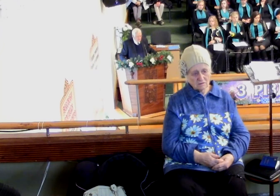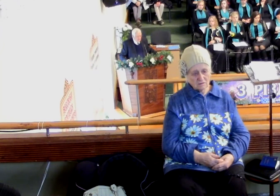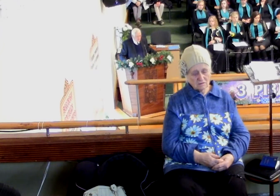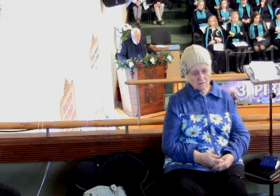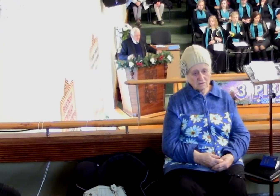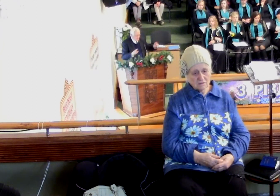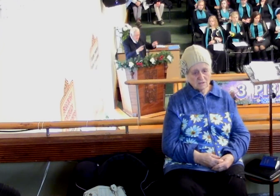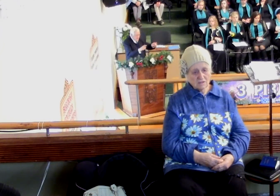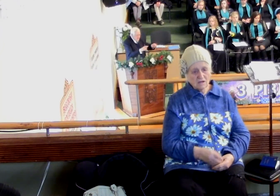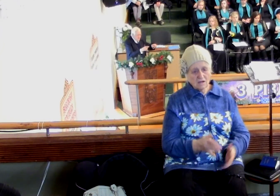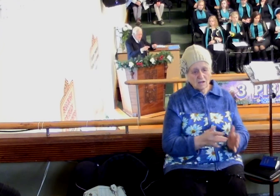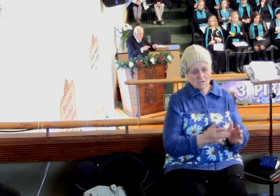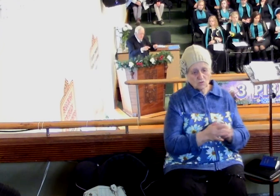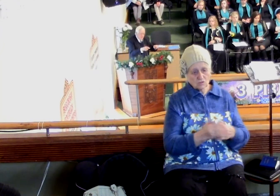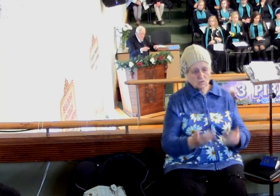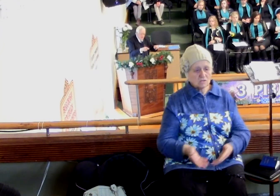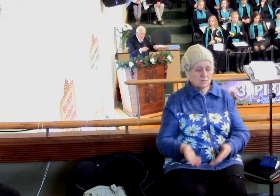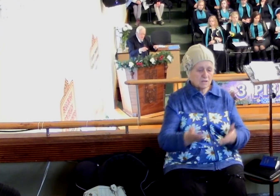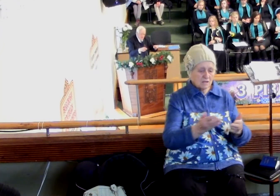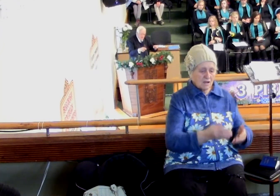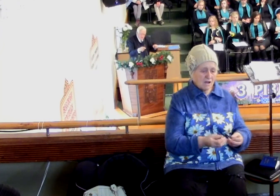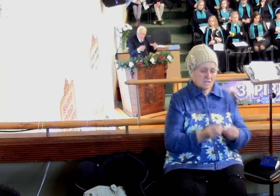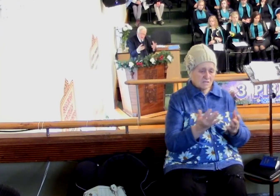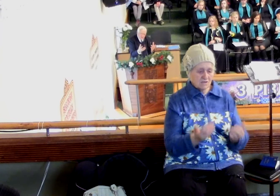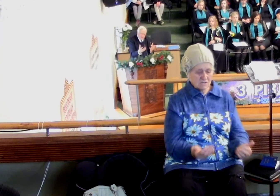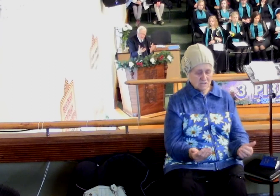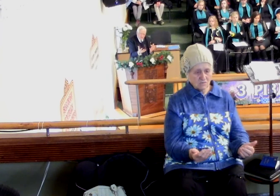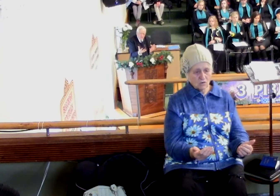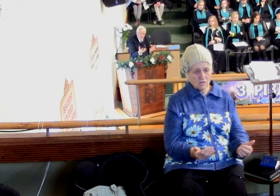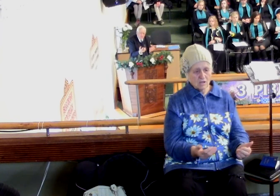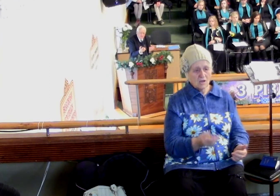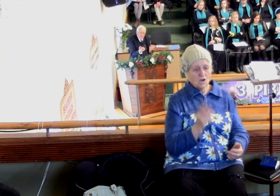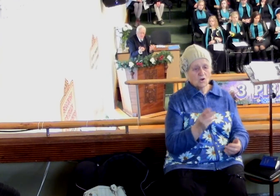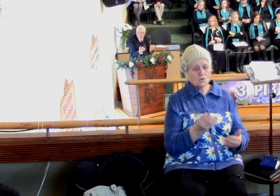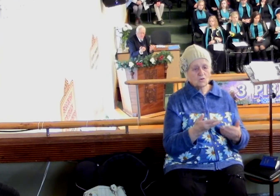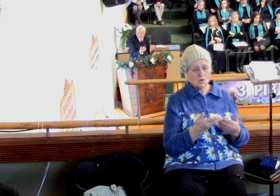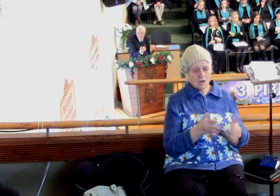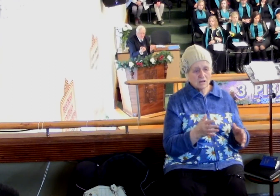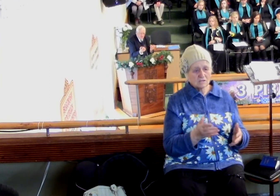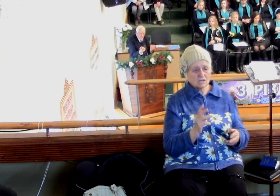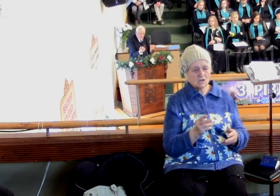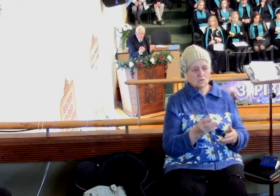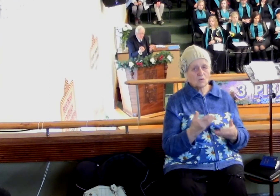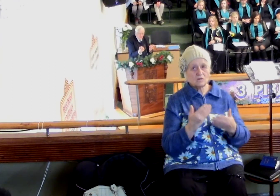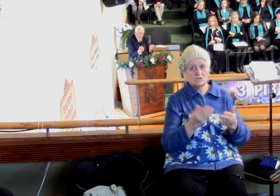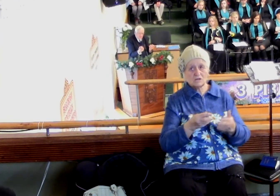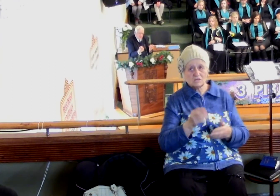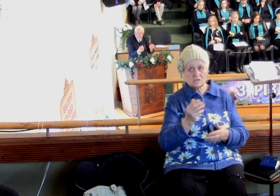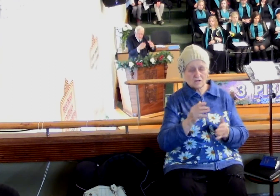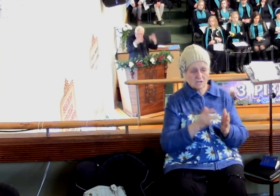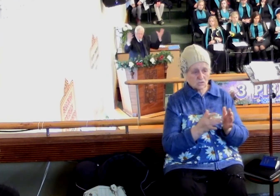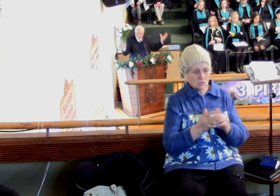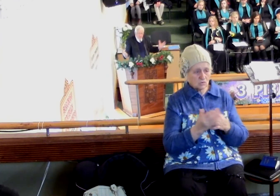свет. Христос предлагает свет сегодня. Те, кто кается, кто принимает Спасителя,